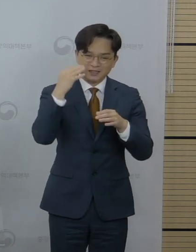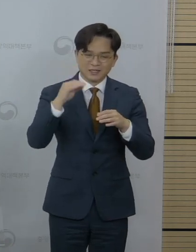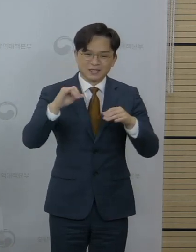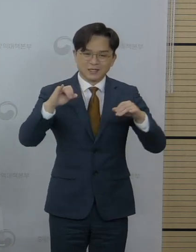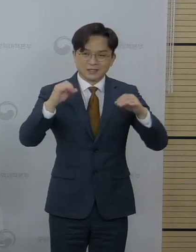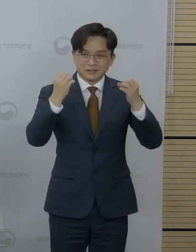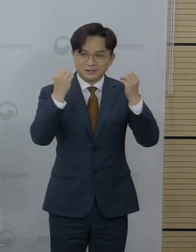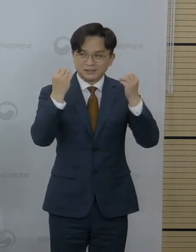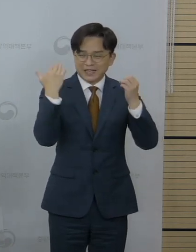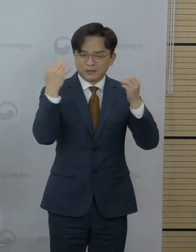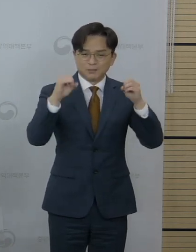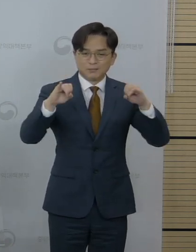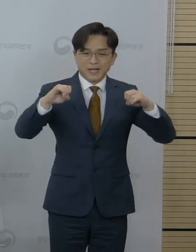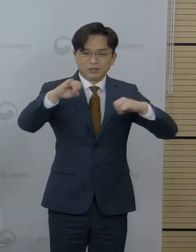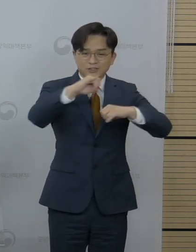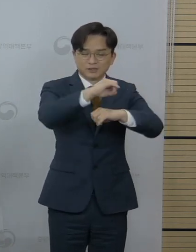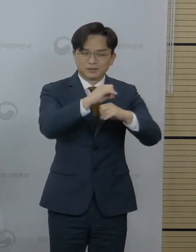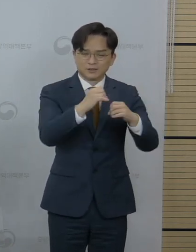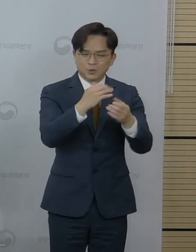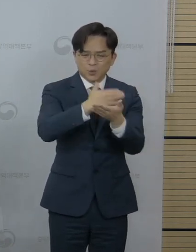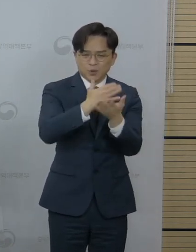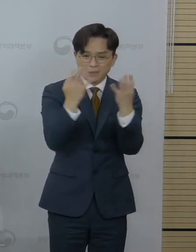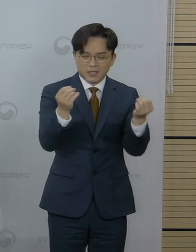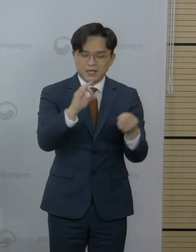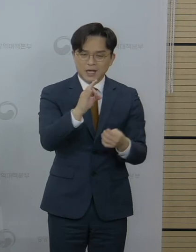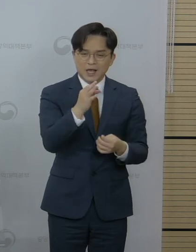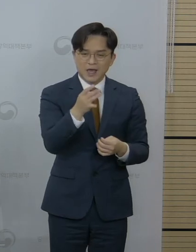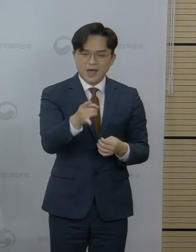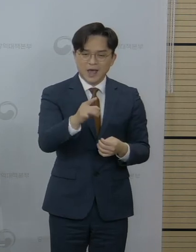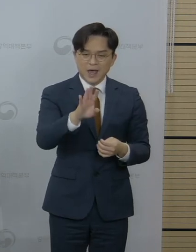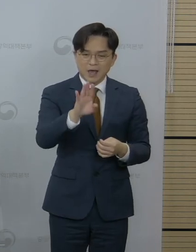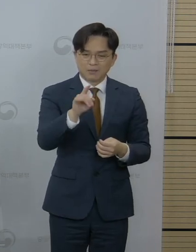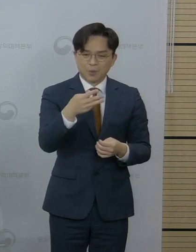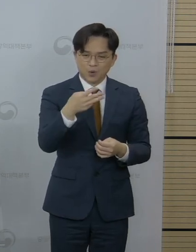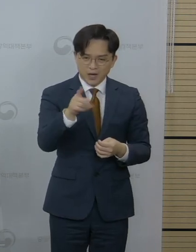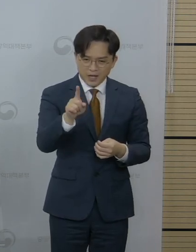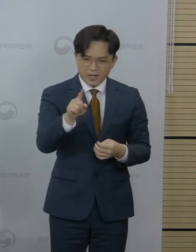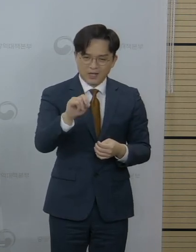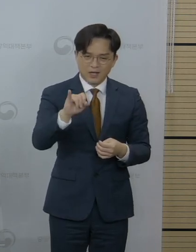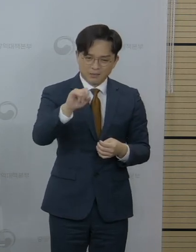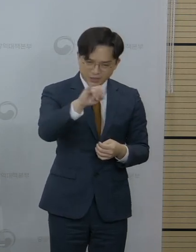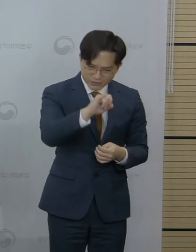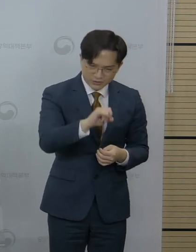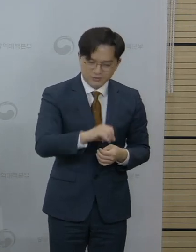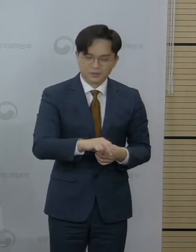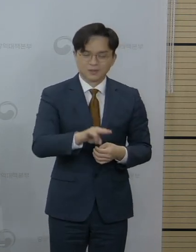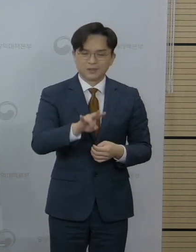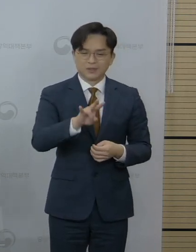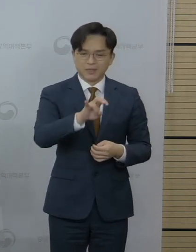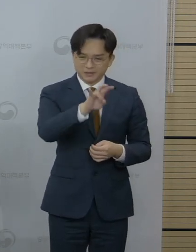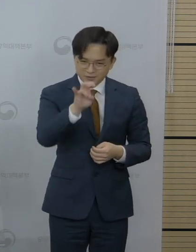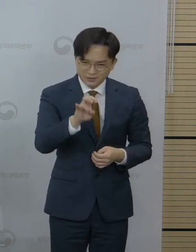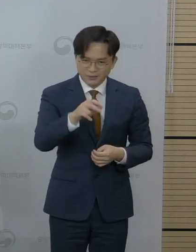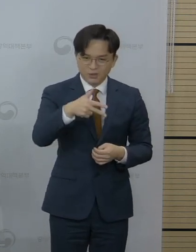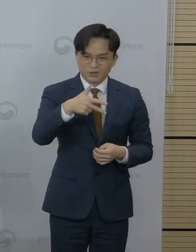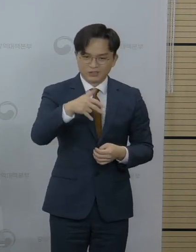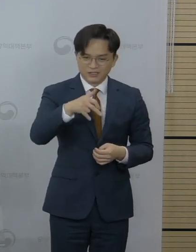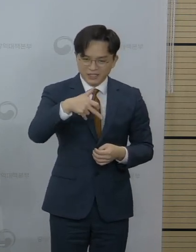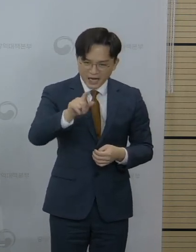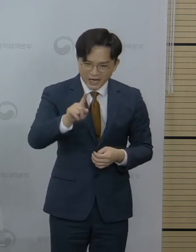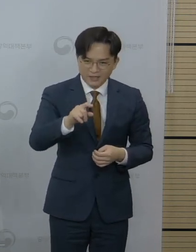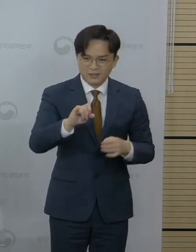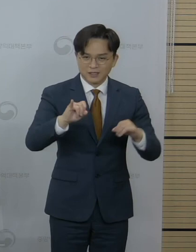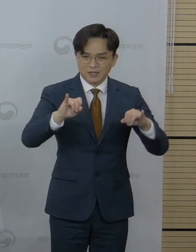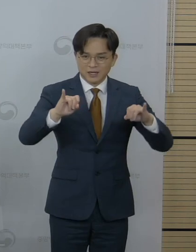신종 감염병이 등장했을 때 백신을 대규모로 접종까지는 아니어도 개발하기